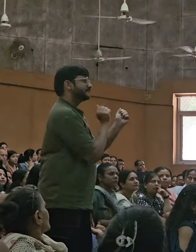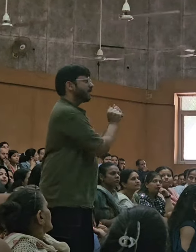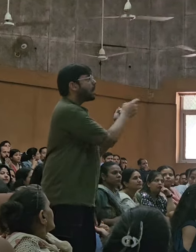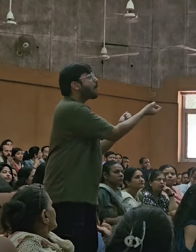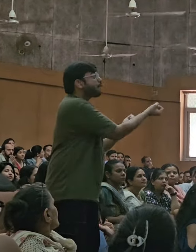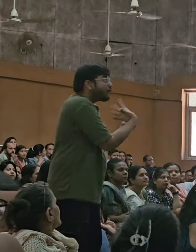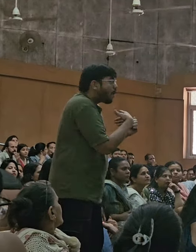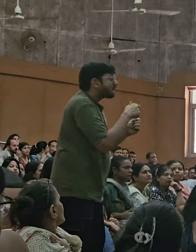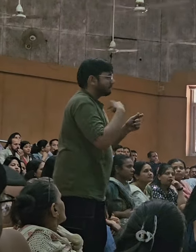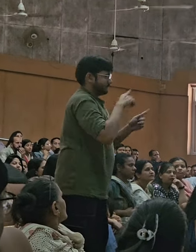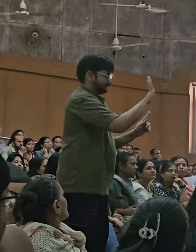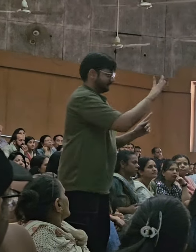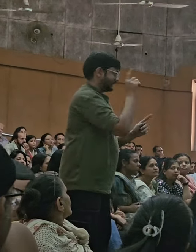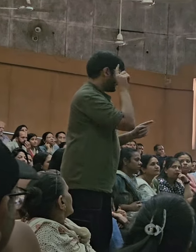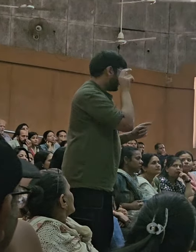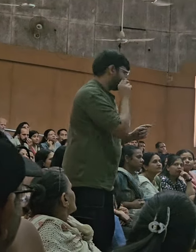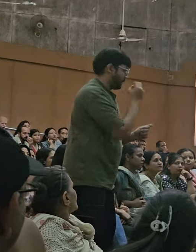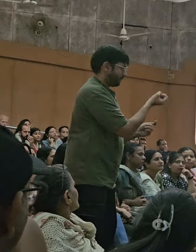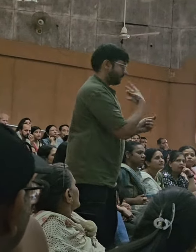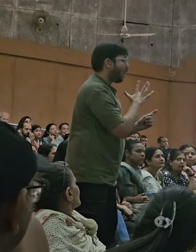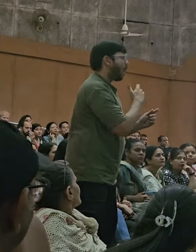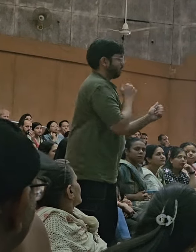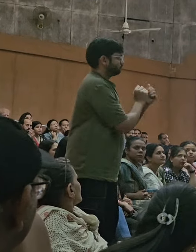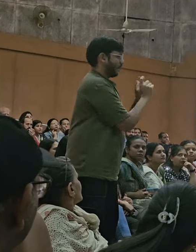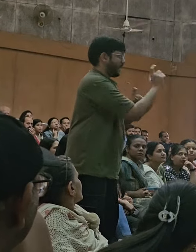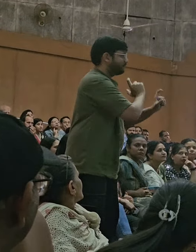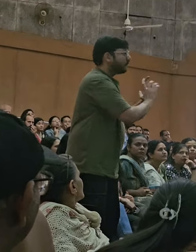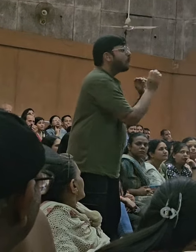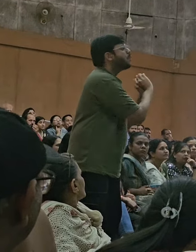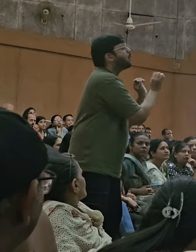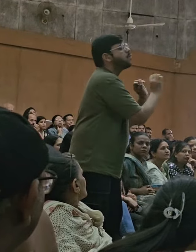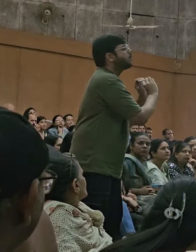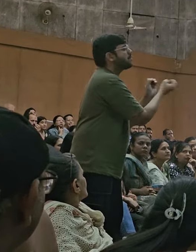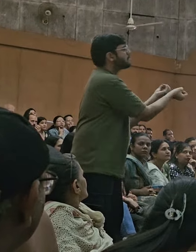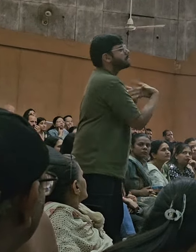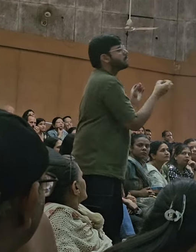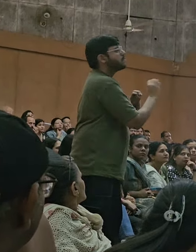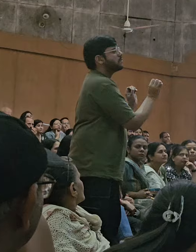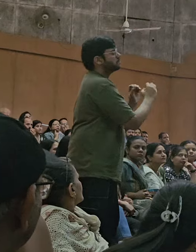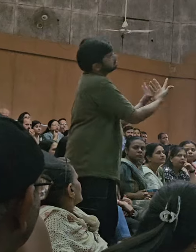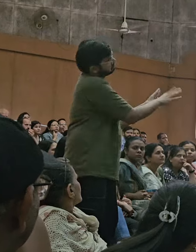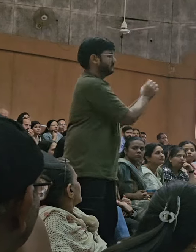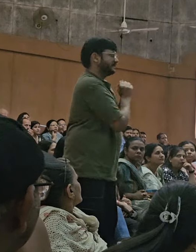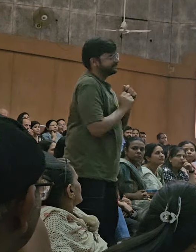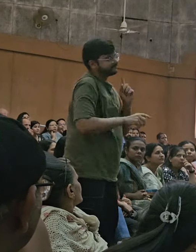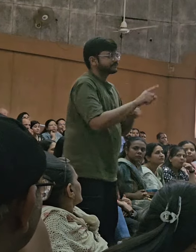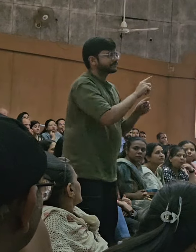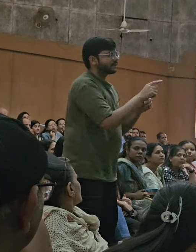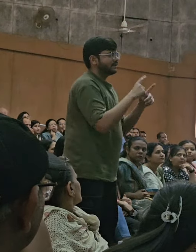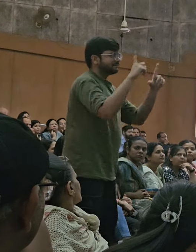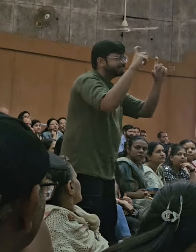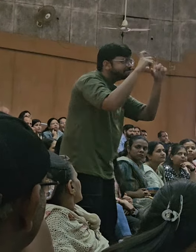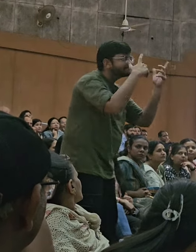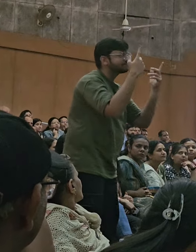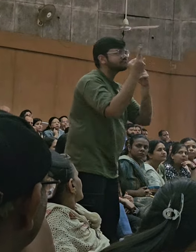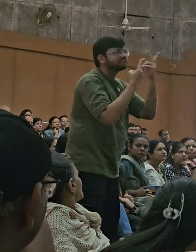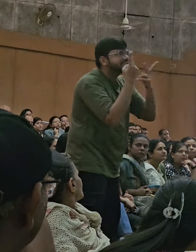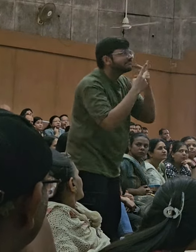नहीं था। और हम लोग एक दिन साथ में डेली घूमते गए थे, फिर मतलब हमें मुझे इस बारे में इन्फॉर्मेशन ही नहीं थी कि डेफ अशर भी